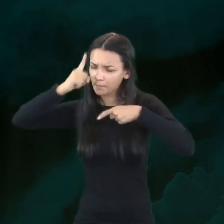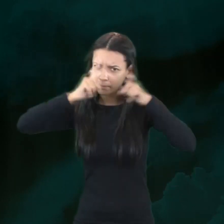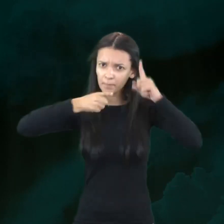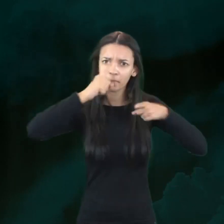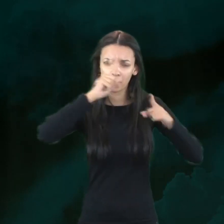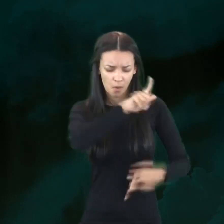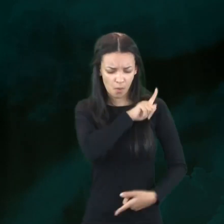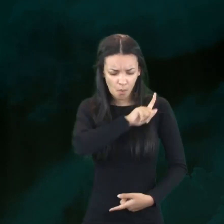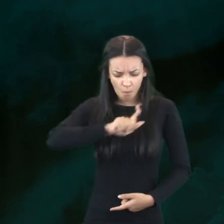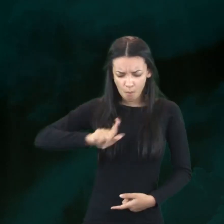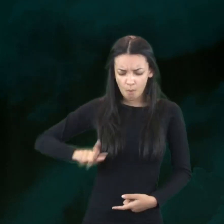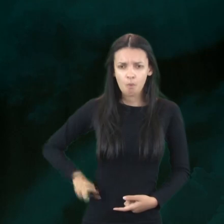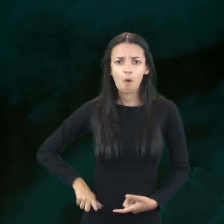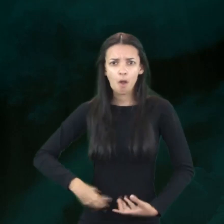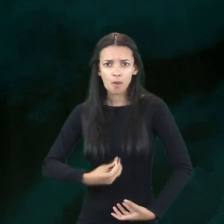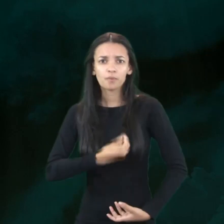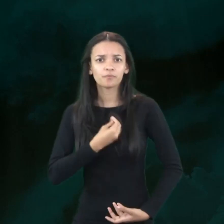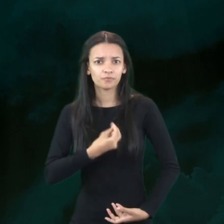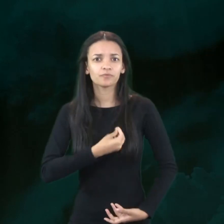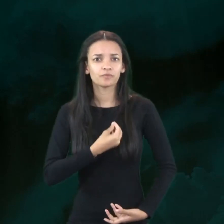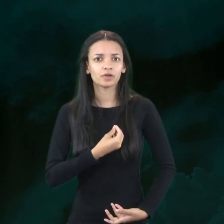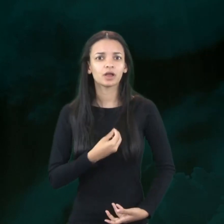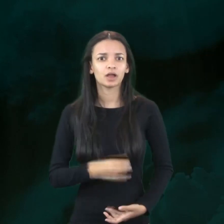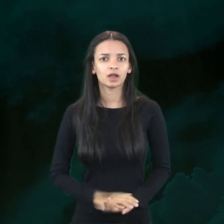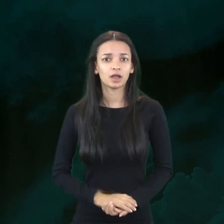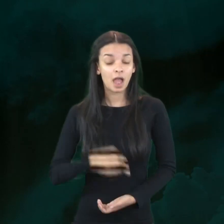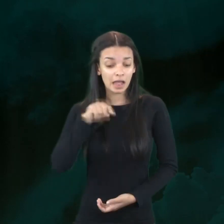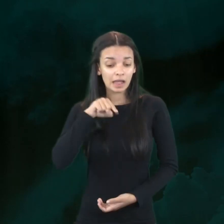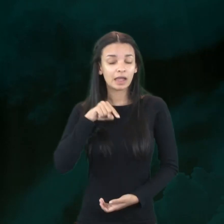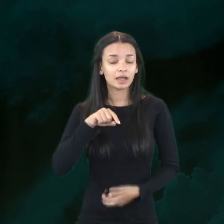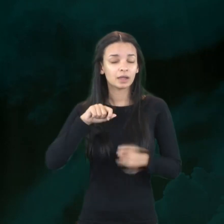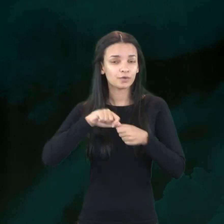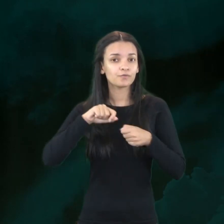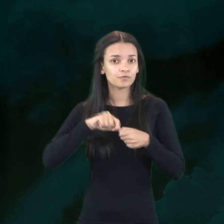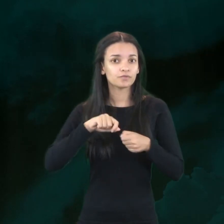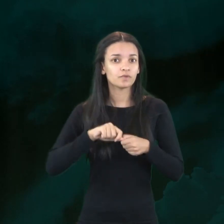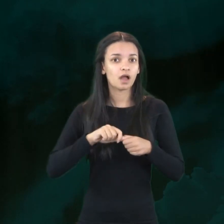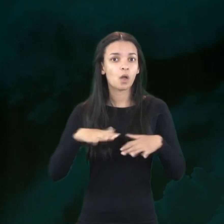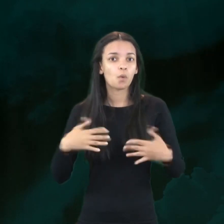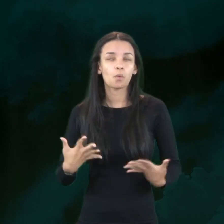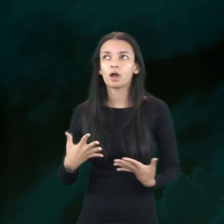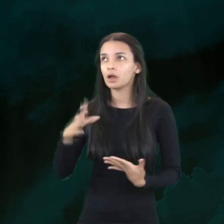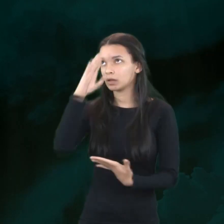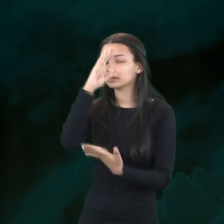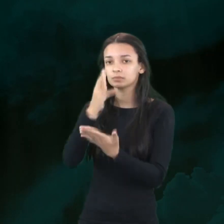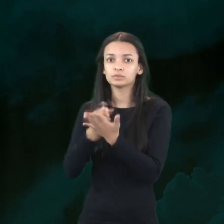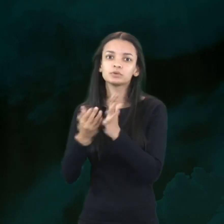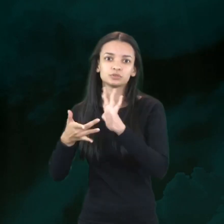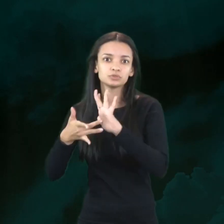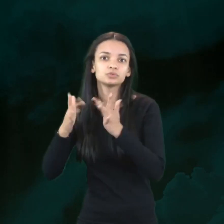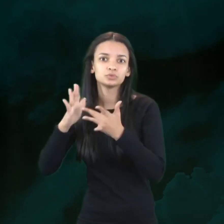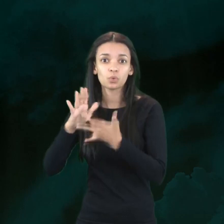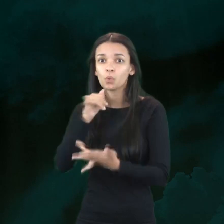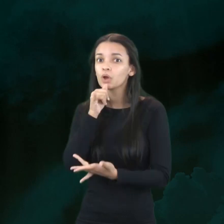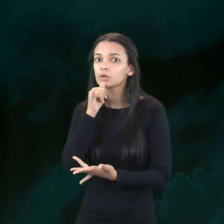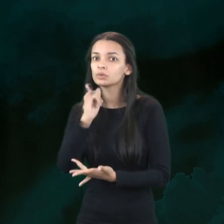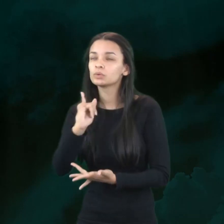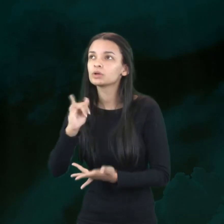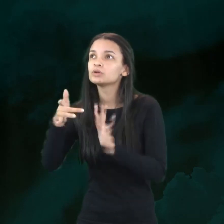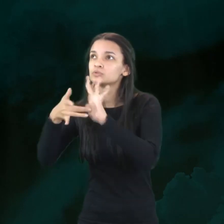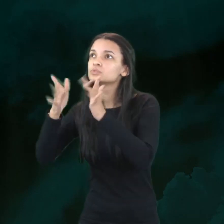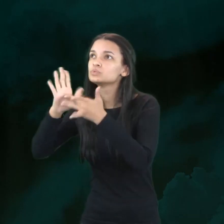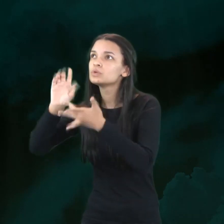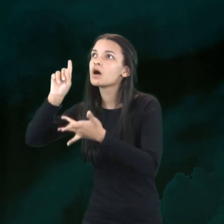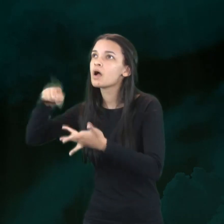governa você. É isso que você faz quando crê em Jesus e confessa que Jesus Cristo é o seu Senhor.